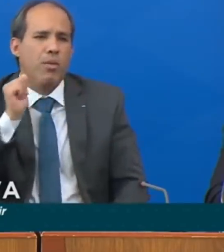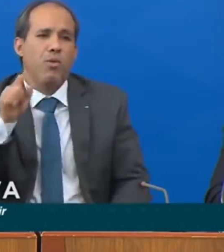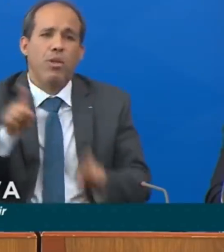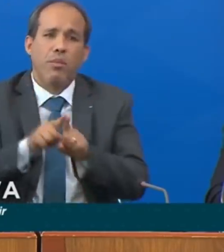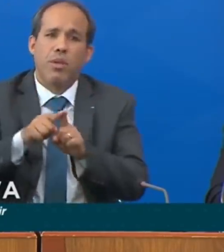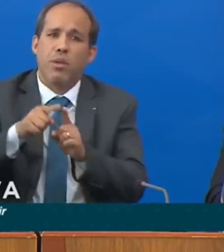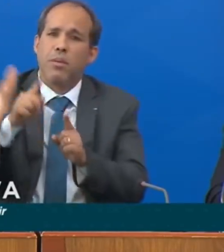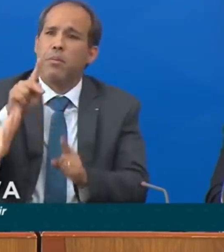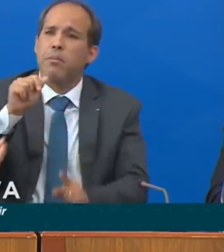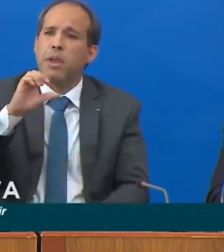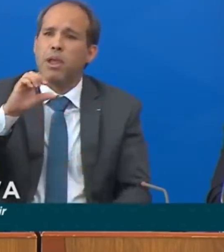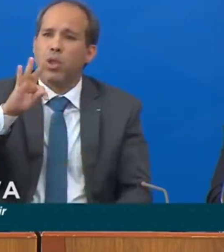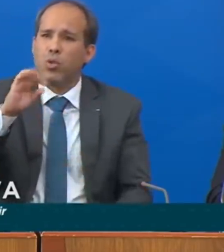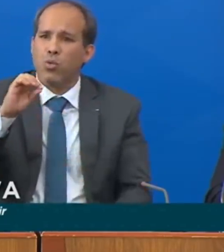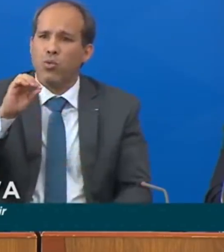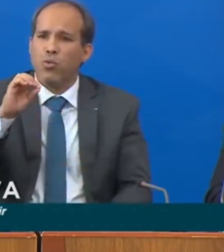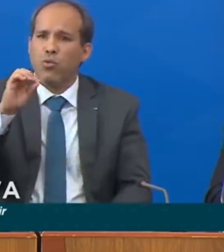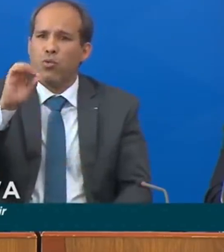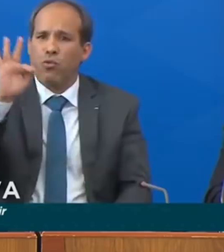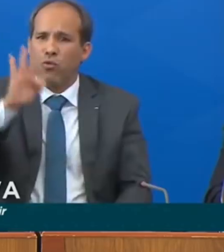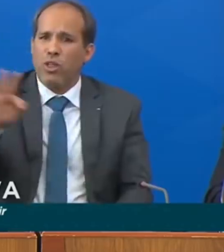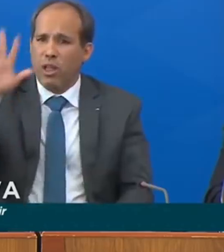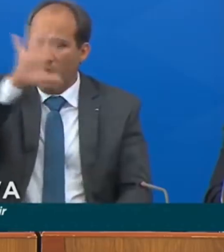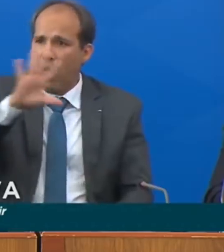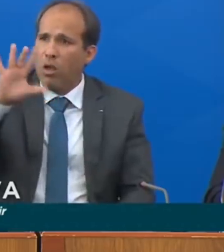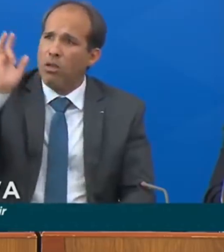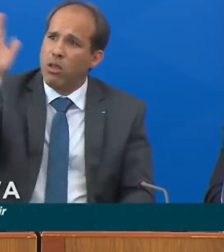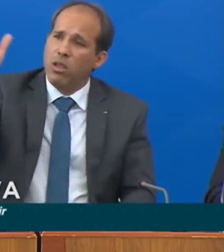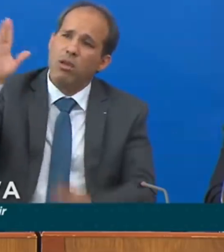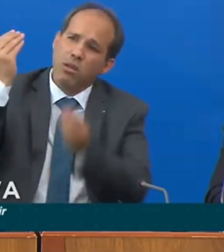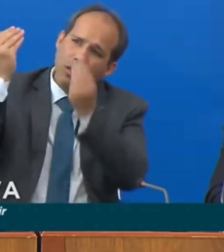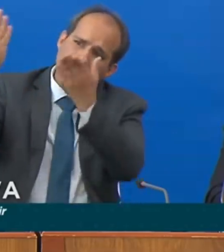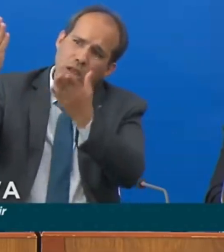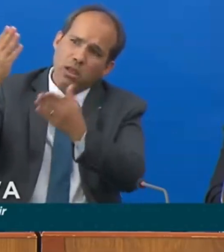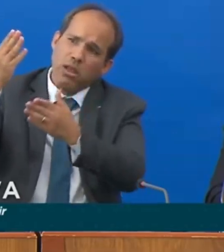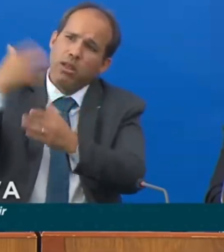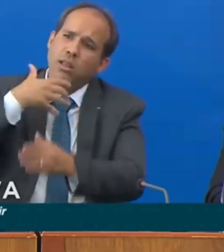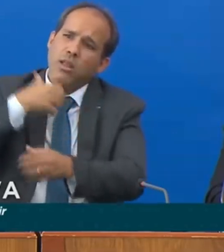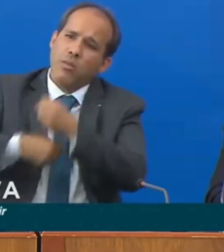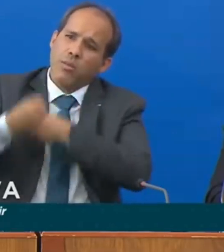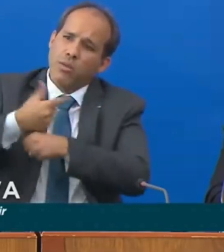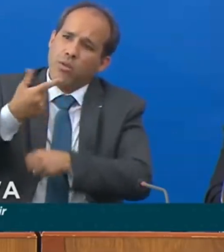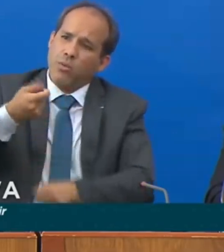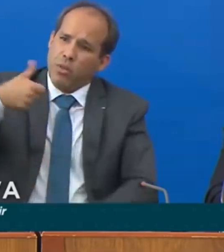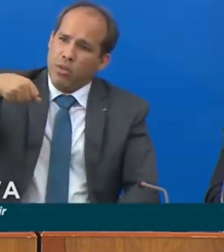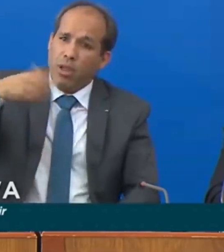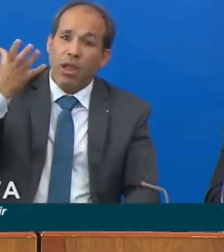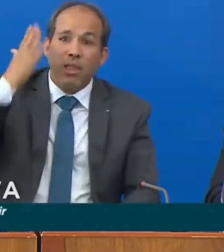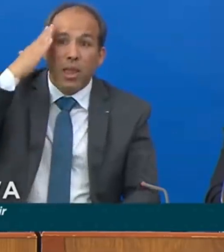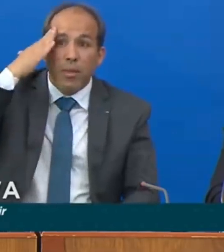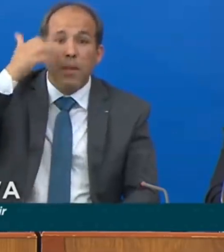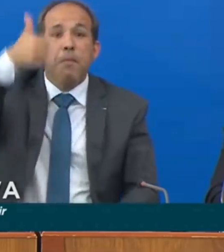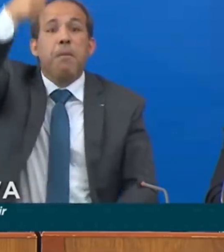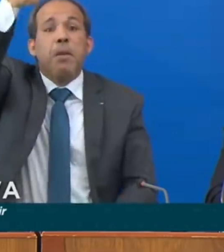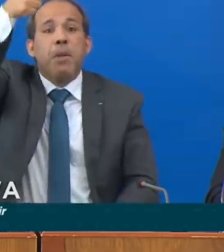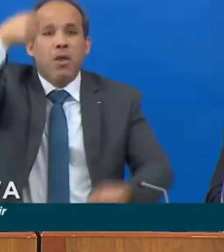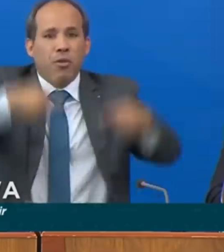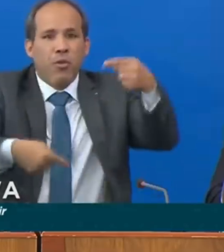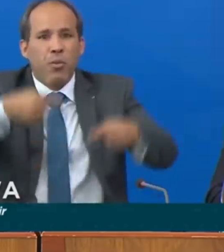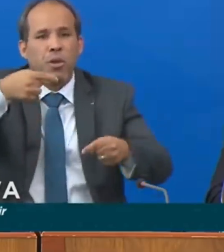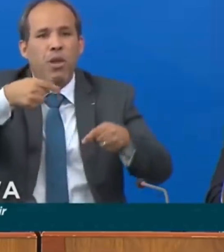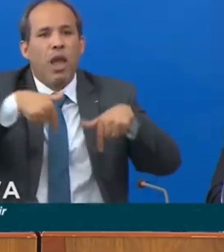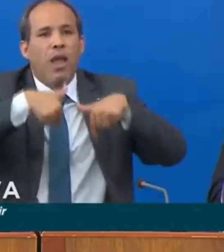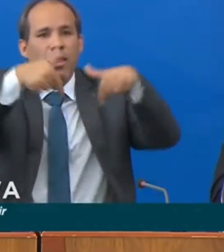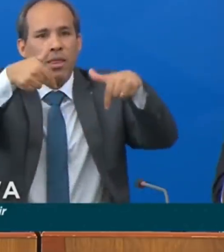Congresso desde dezembro de 2019. Quer dizer, essas coisas foram chegando. Então, quem quiser saber a ordem, a prioridade das medidas,